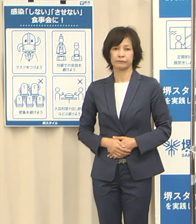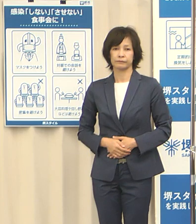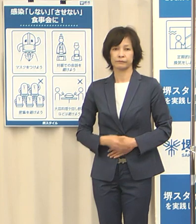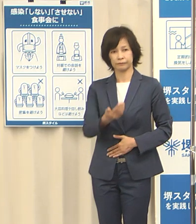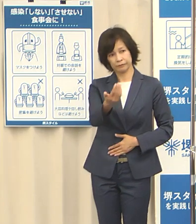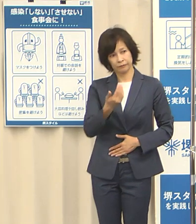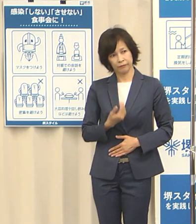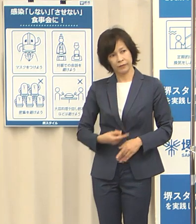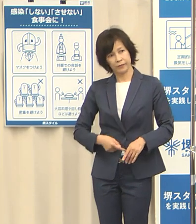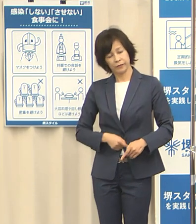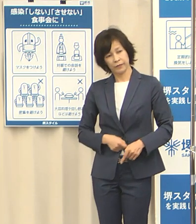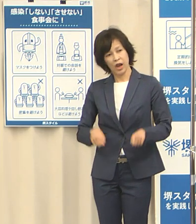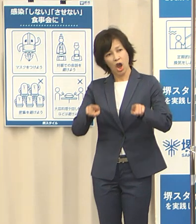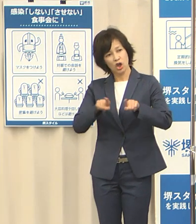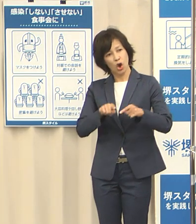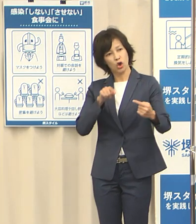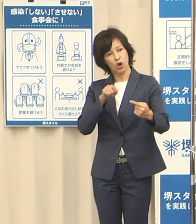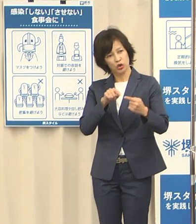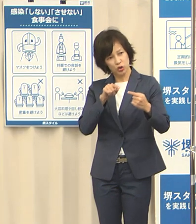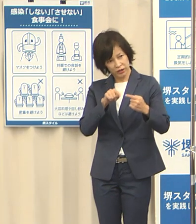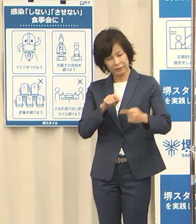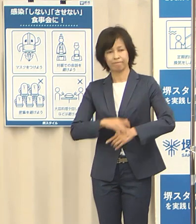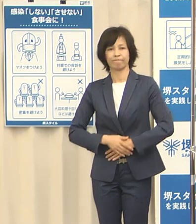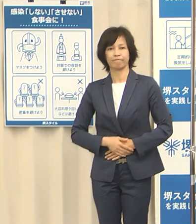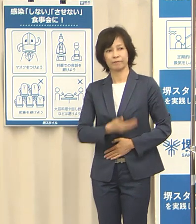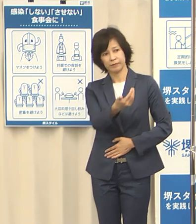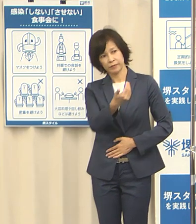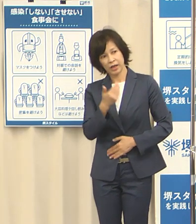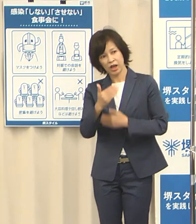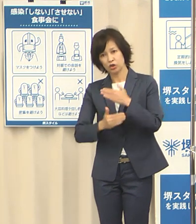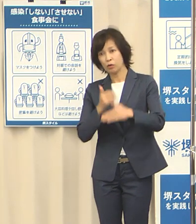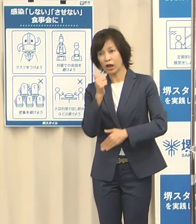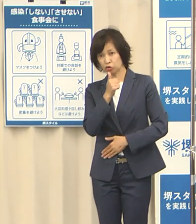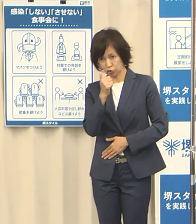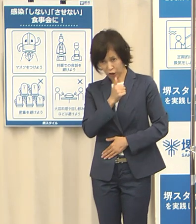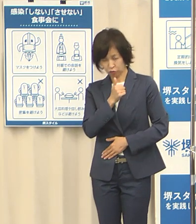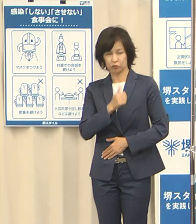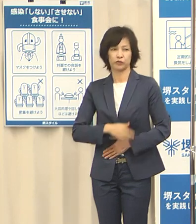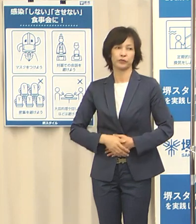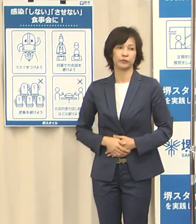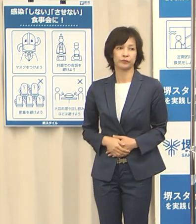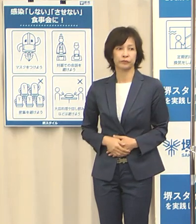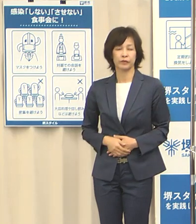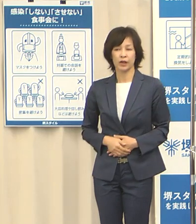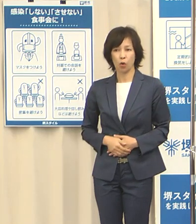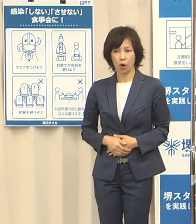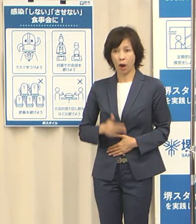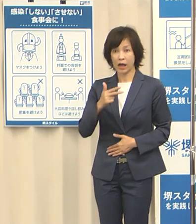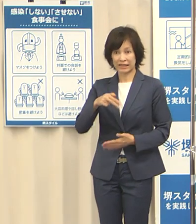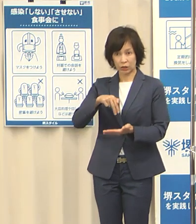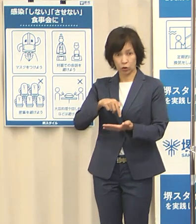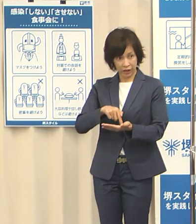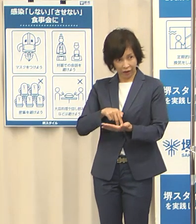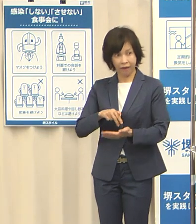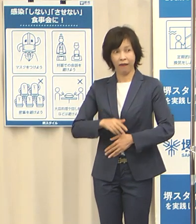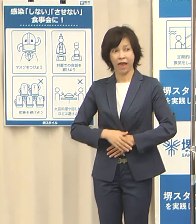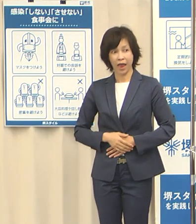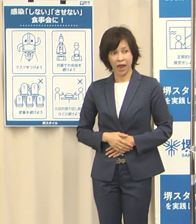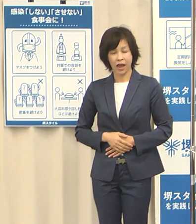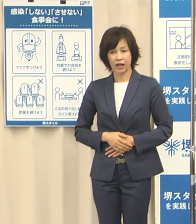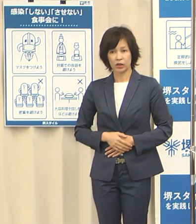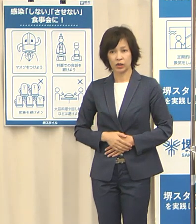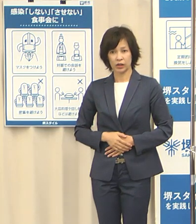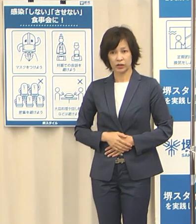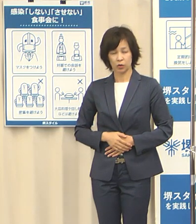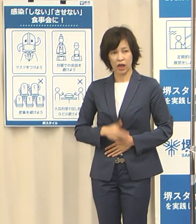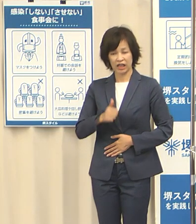共同通信の白髪と申します。手話通訳の件で私もお伺いしたかったんですが、これは市としてはこういう会見、